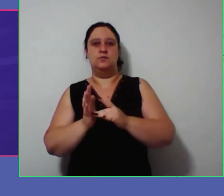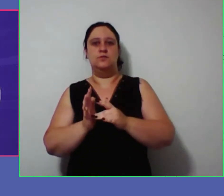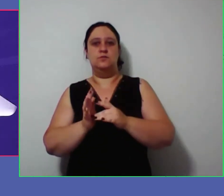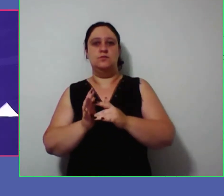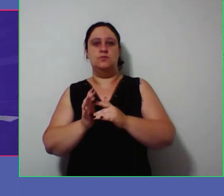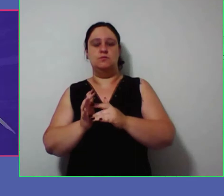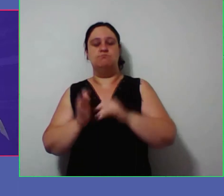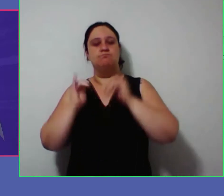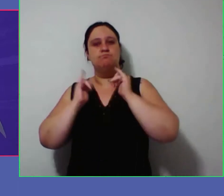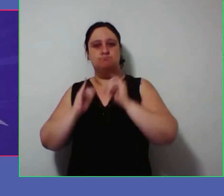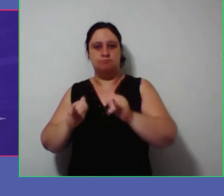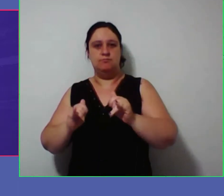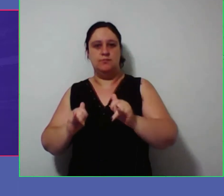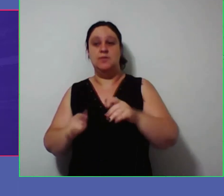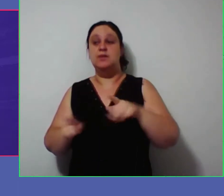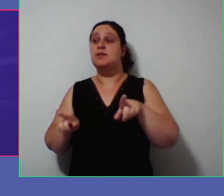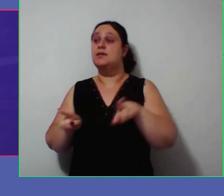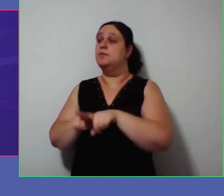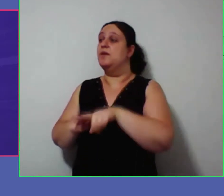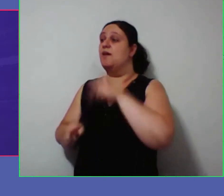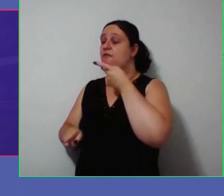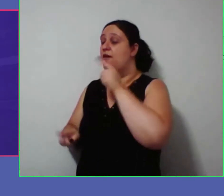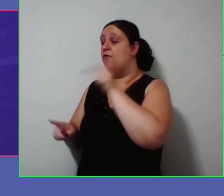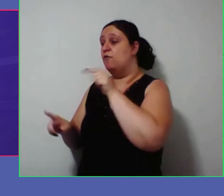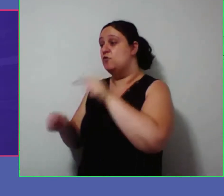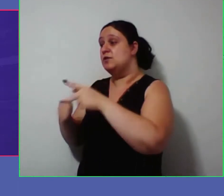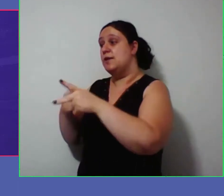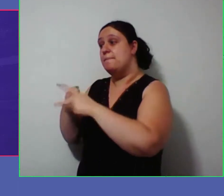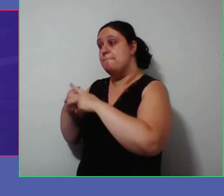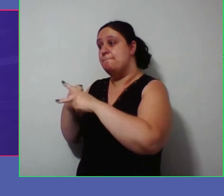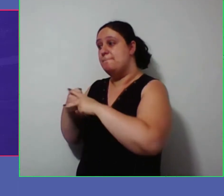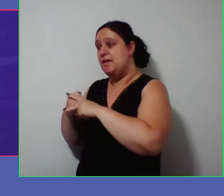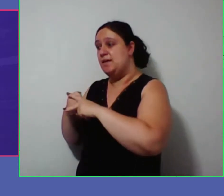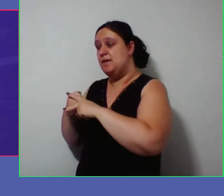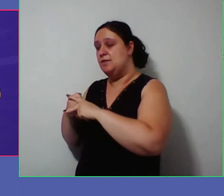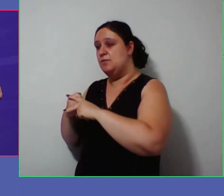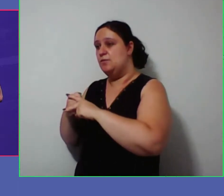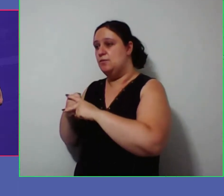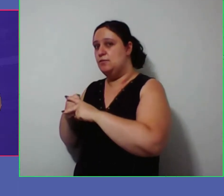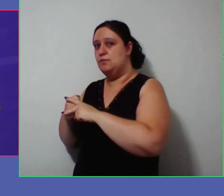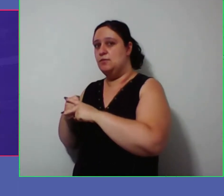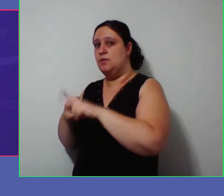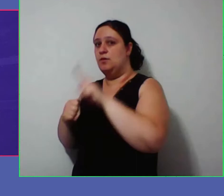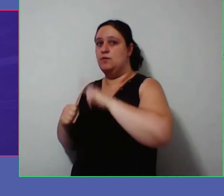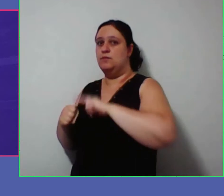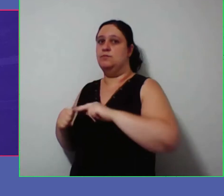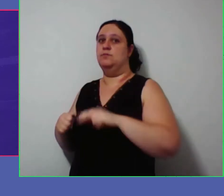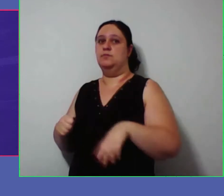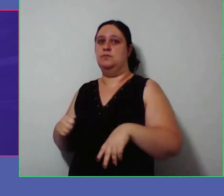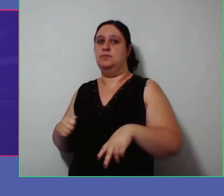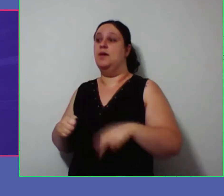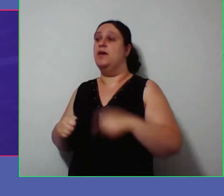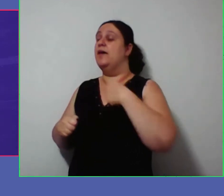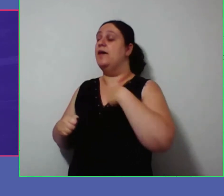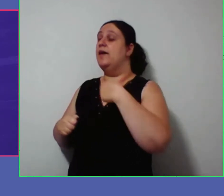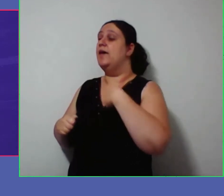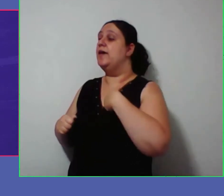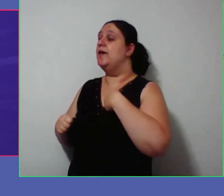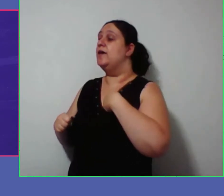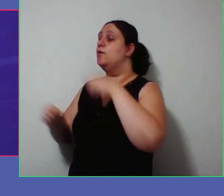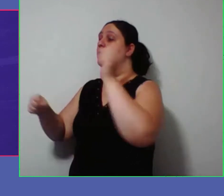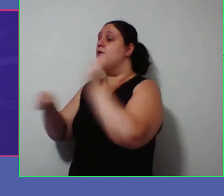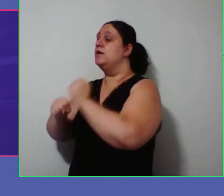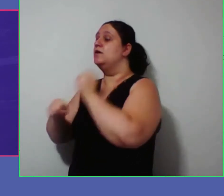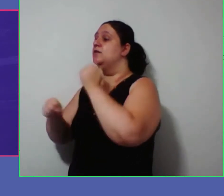és Pedro, e sobre esta pedra, ele diz, eu edificarei a minha